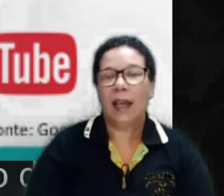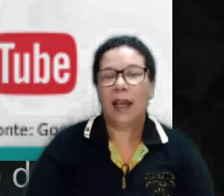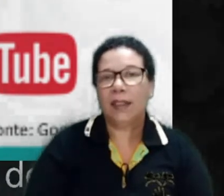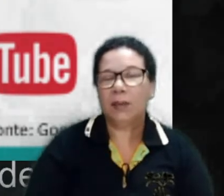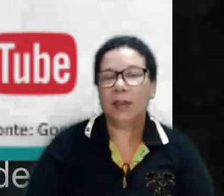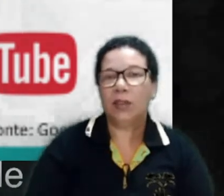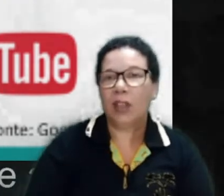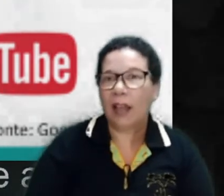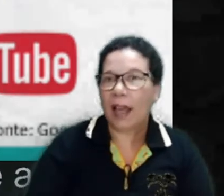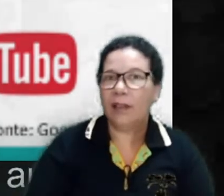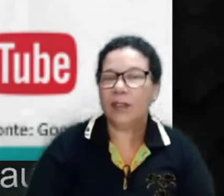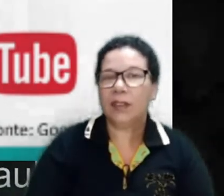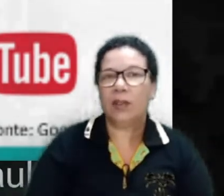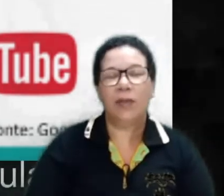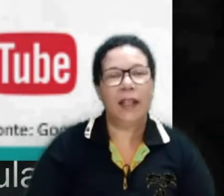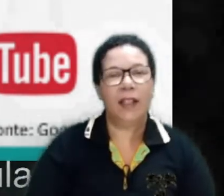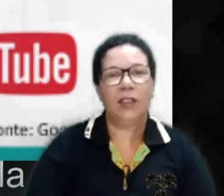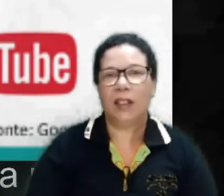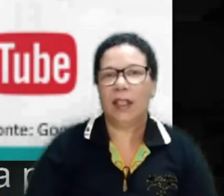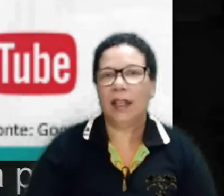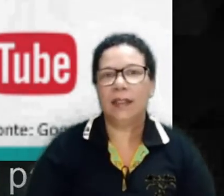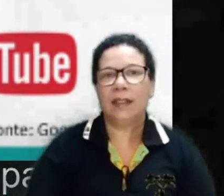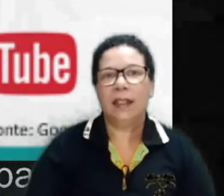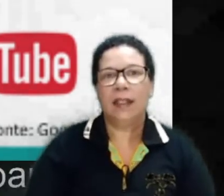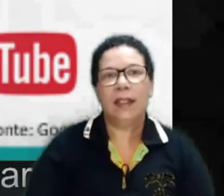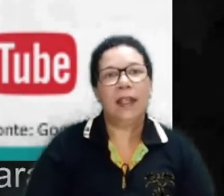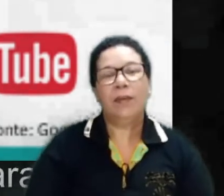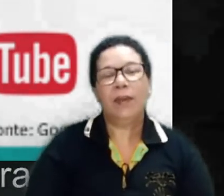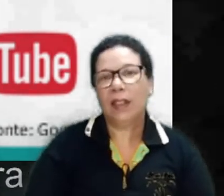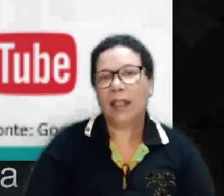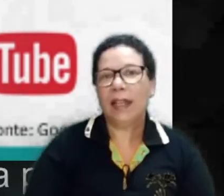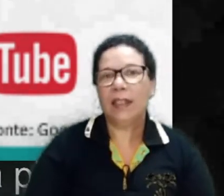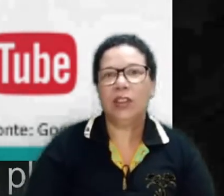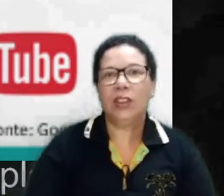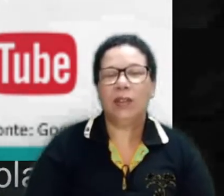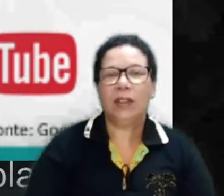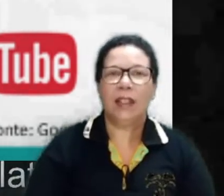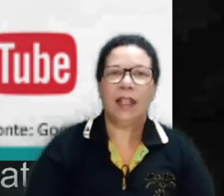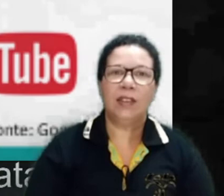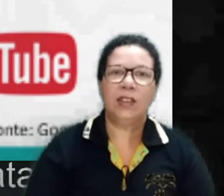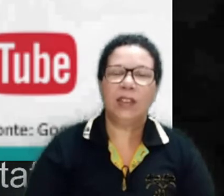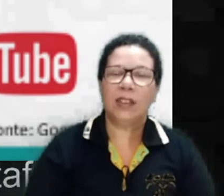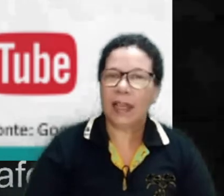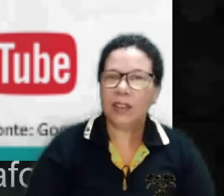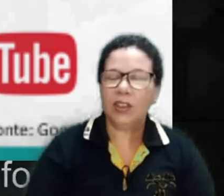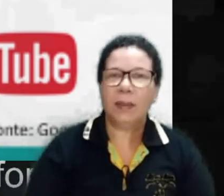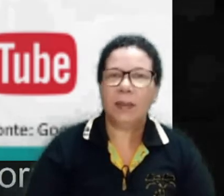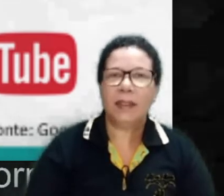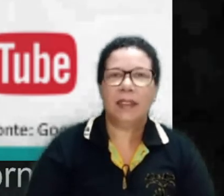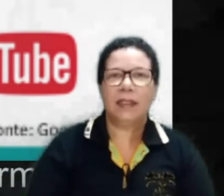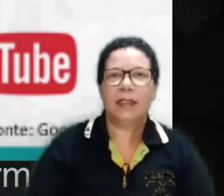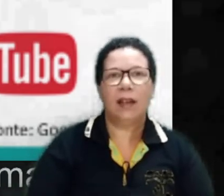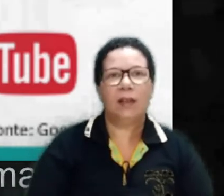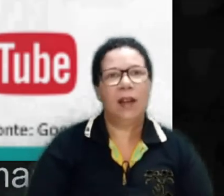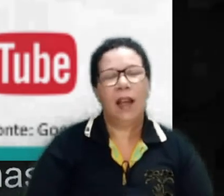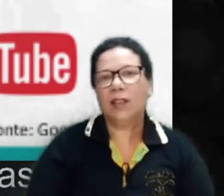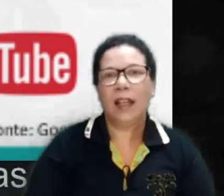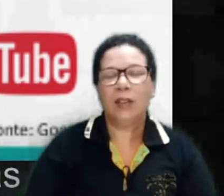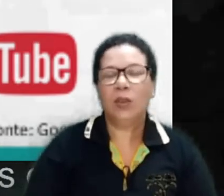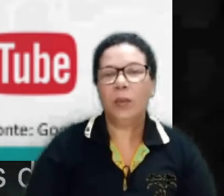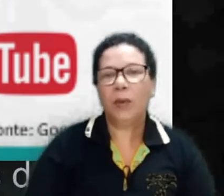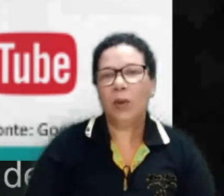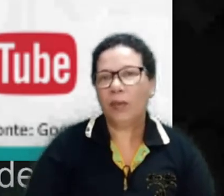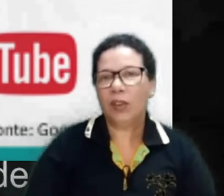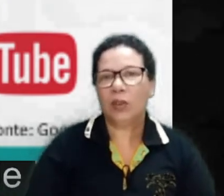ferramentas, a transmissão de lives com várias janelas, né? Uma janela de slide de apresentação, a